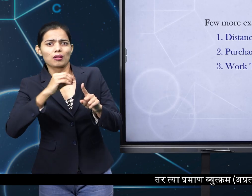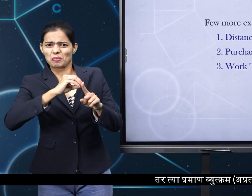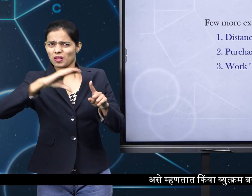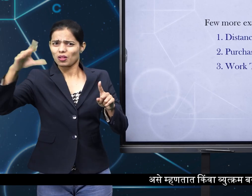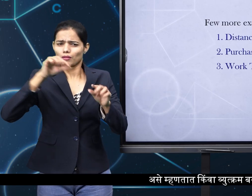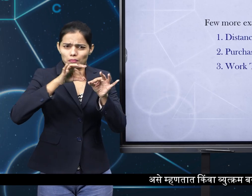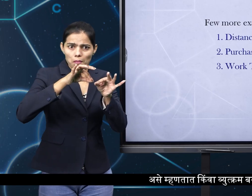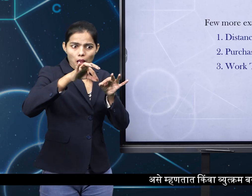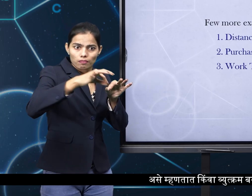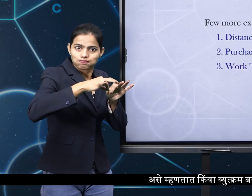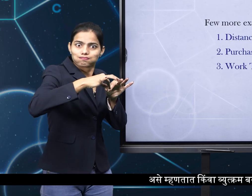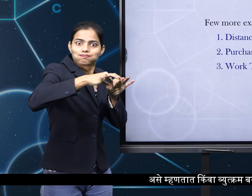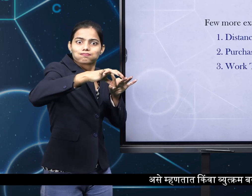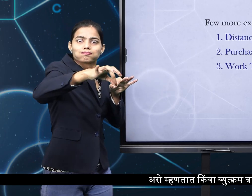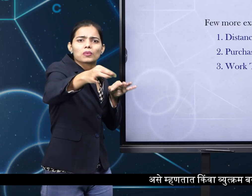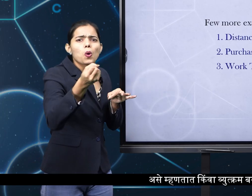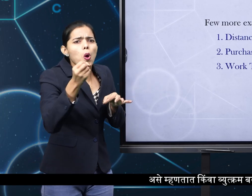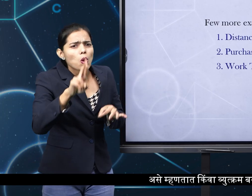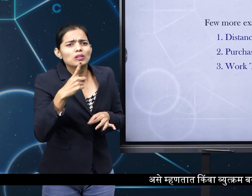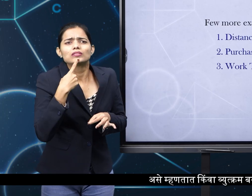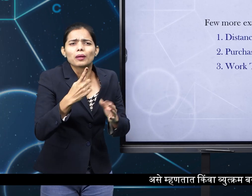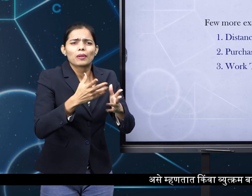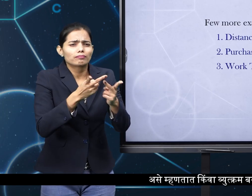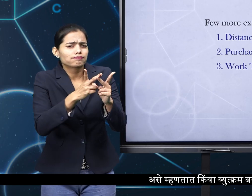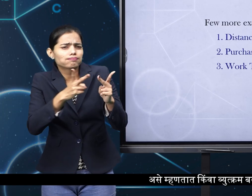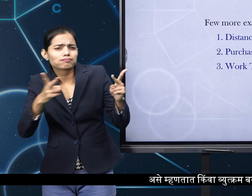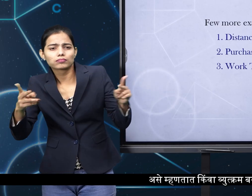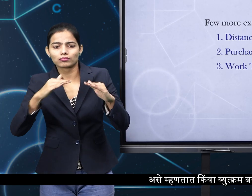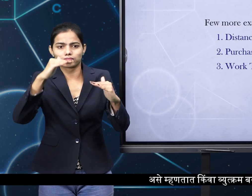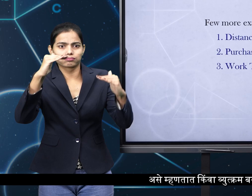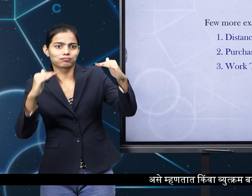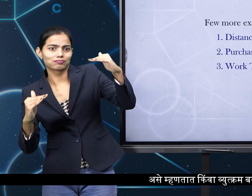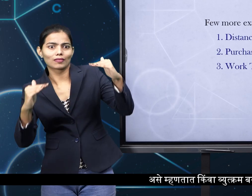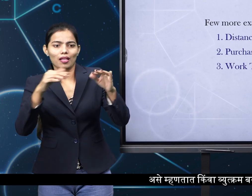प्रमाणात आहेत असे म्हणतात किंवा व्युत्पन्न बदलतात असे म्हणतात.